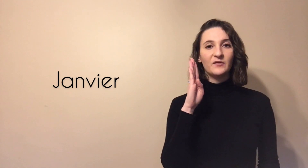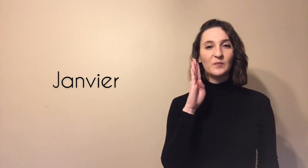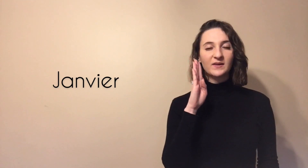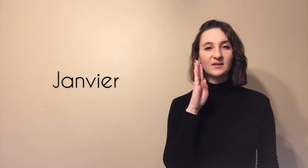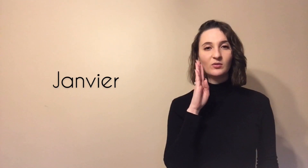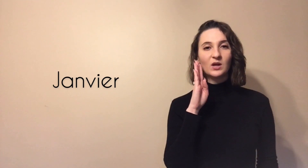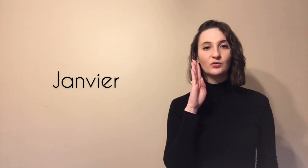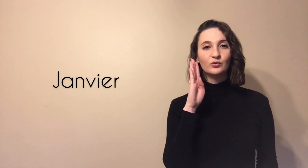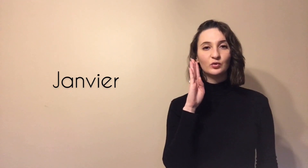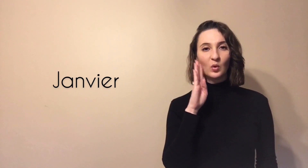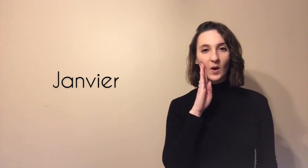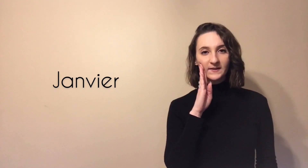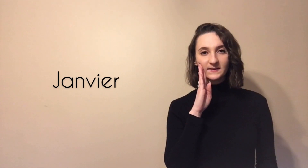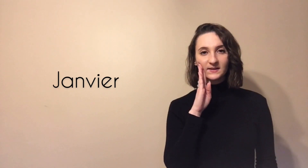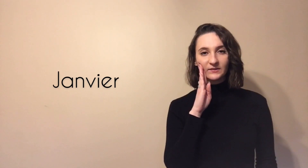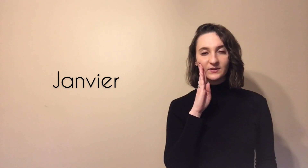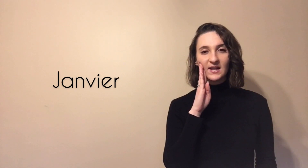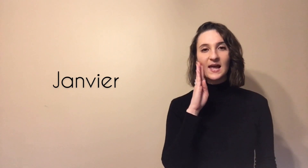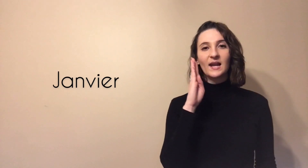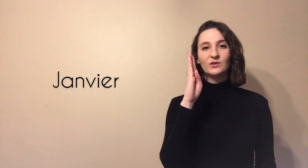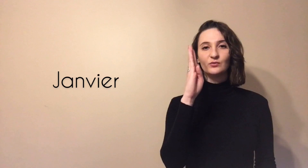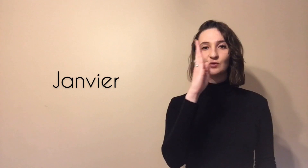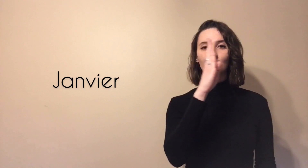partez de la joue droite et vous allez à la joue gauche.